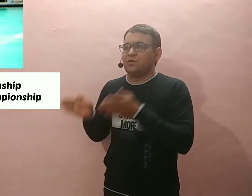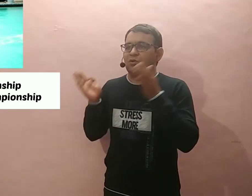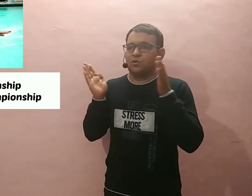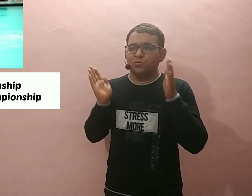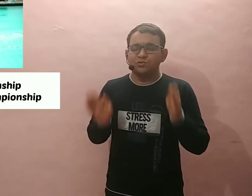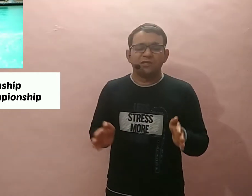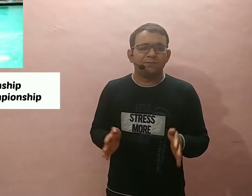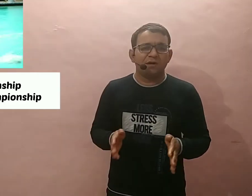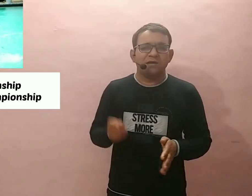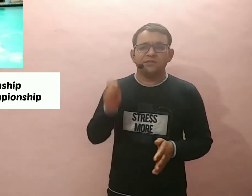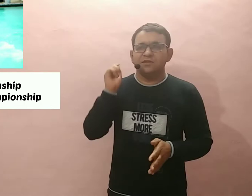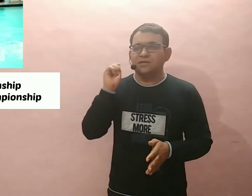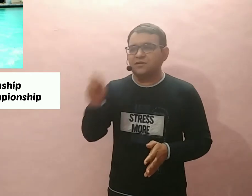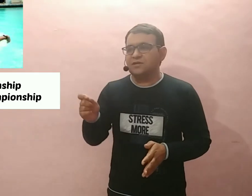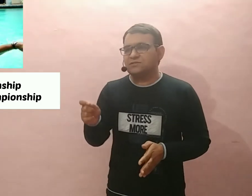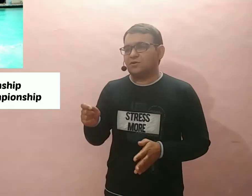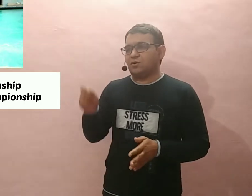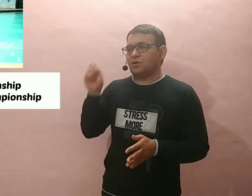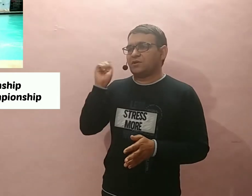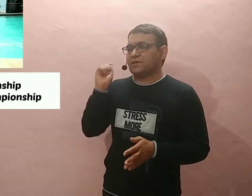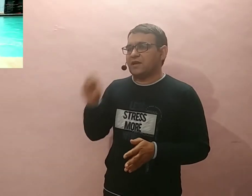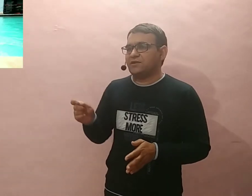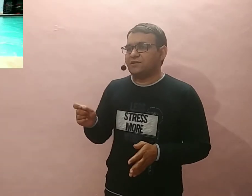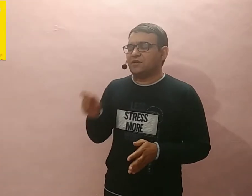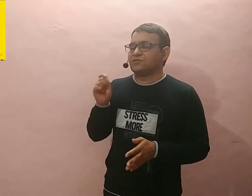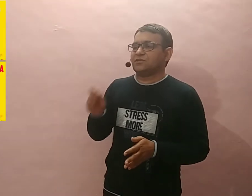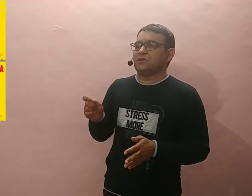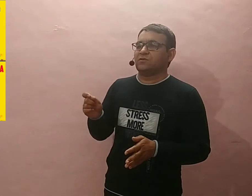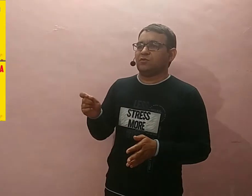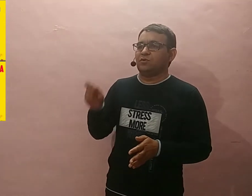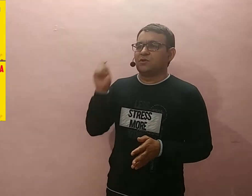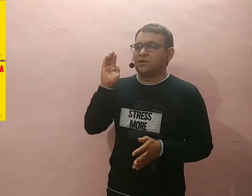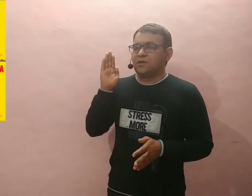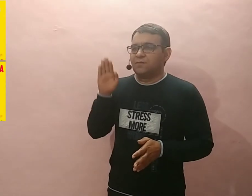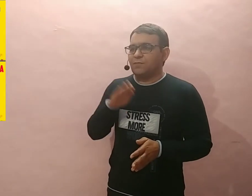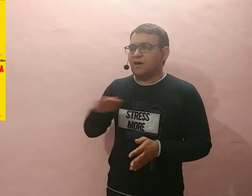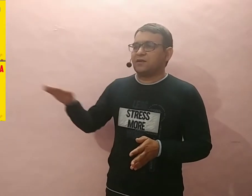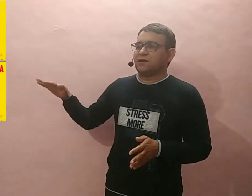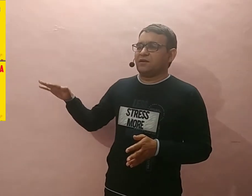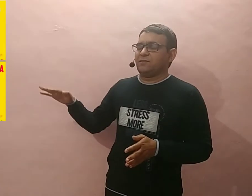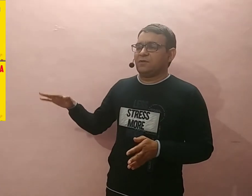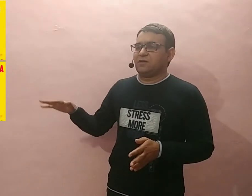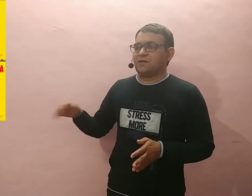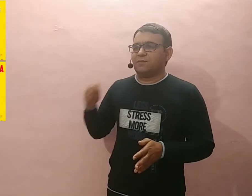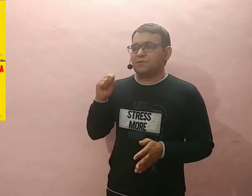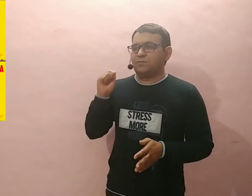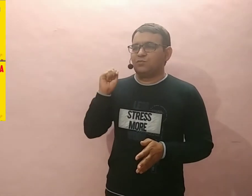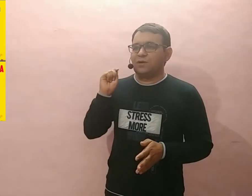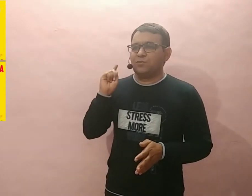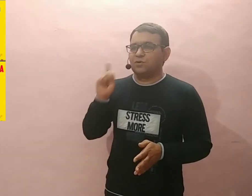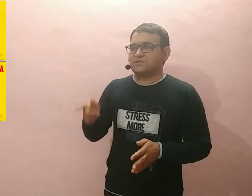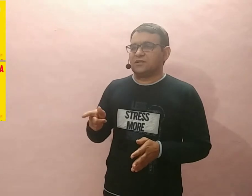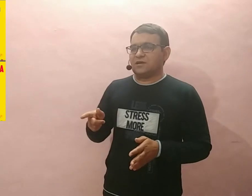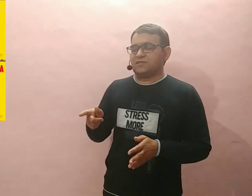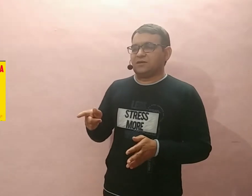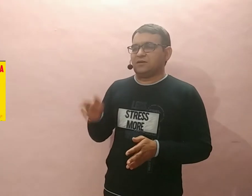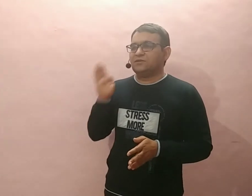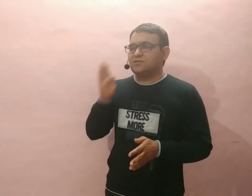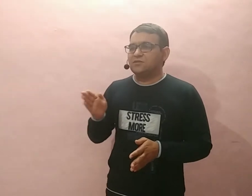और उसके बाद इंग्लिश और कैटलिना चैनल को पार करने में अपना पूरा फोकस लगा दिया। इसी